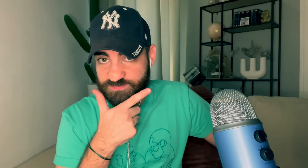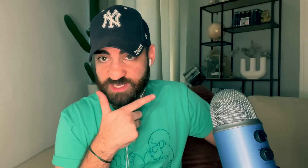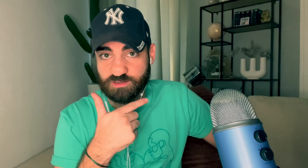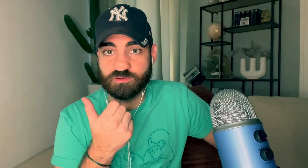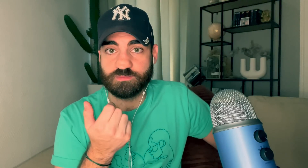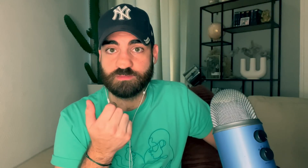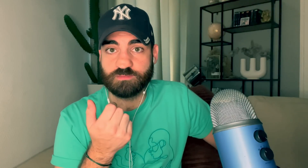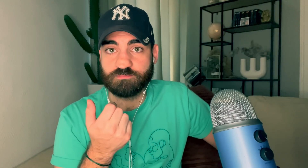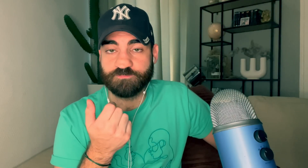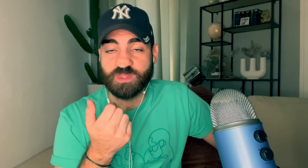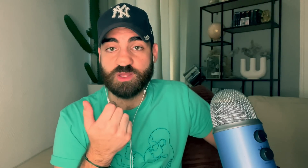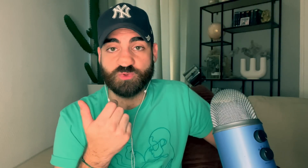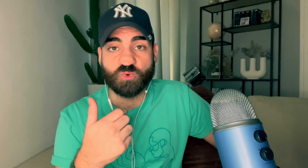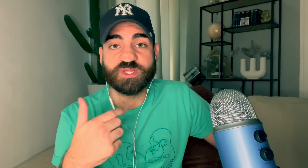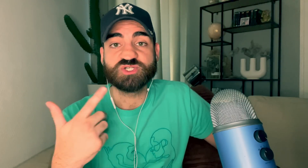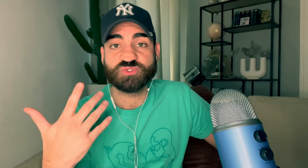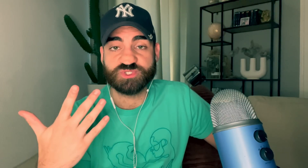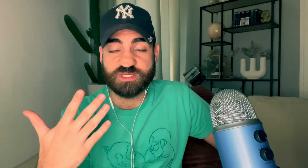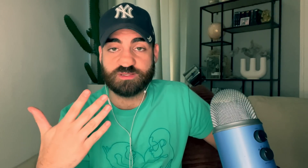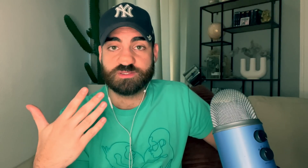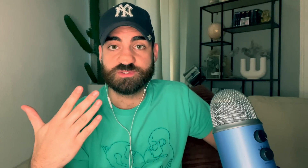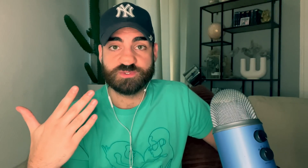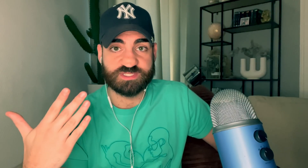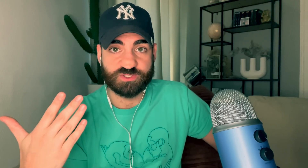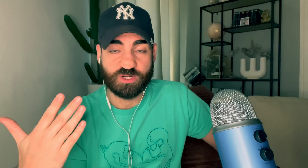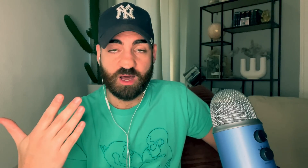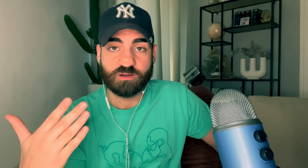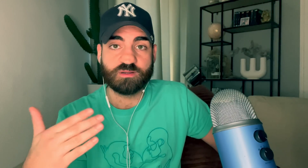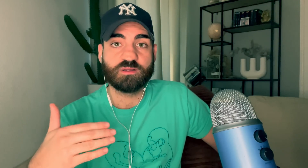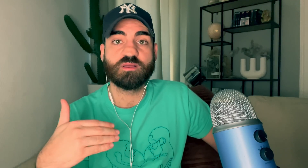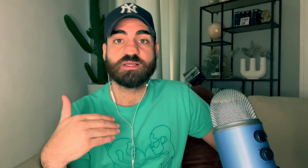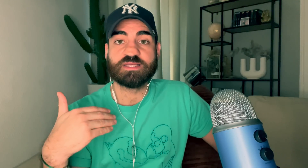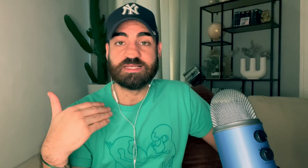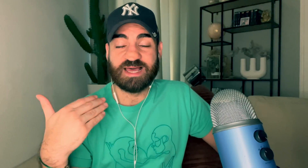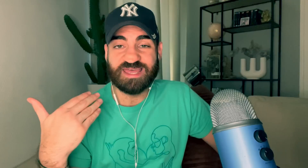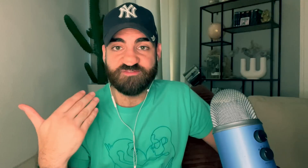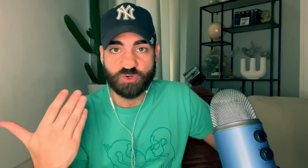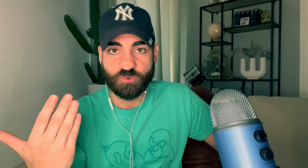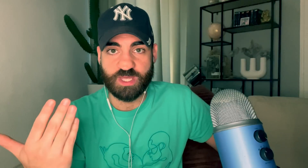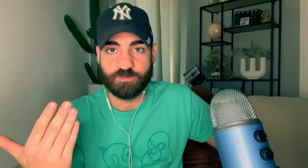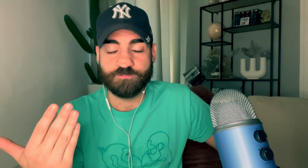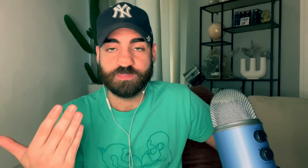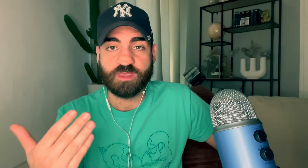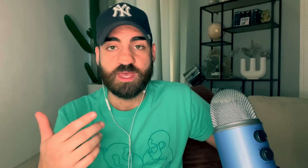lesbienne. Donc on a changé ce signe-là, il a évolué